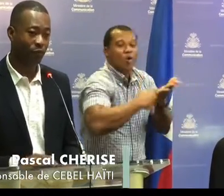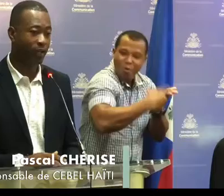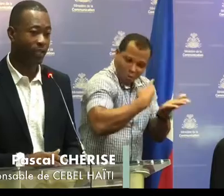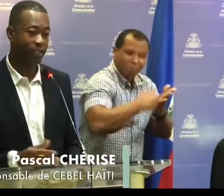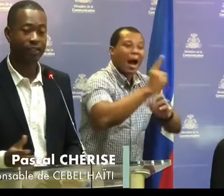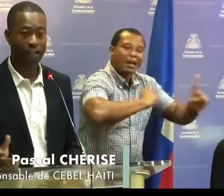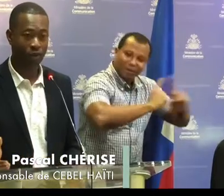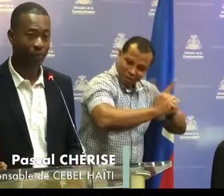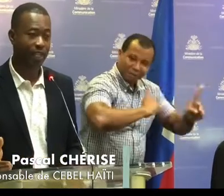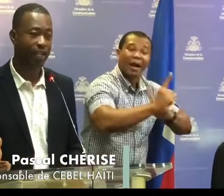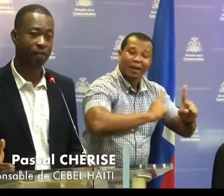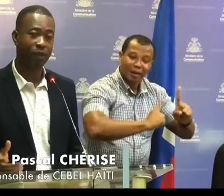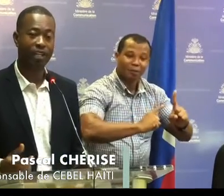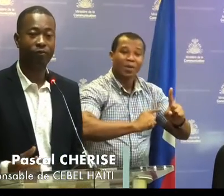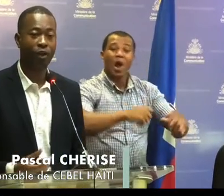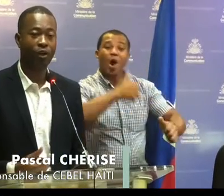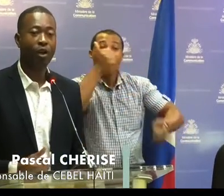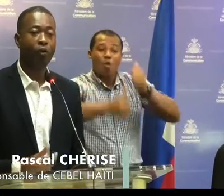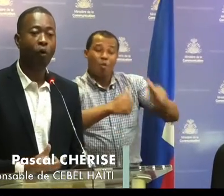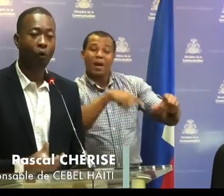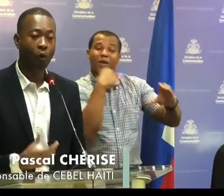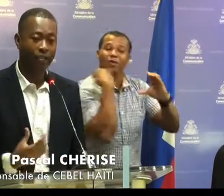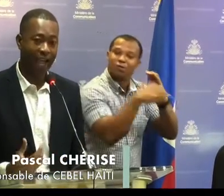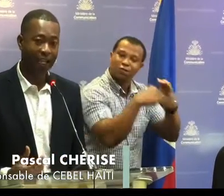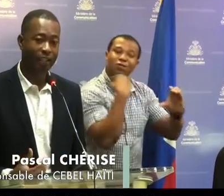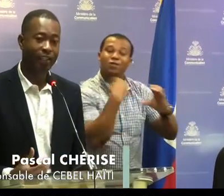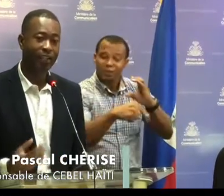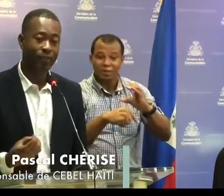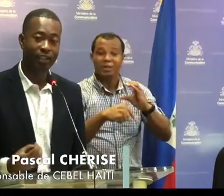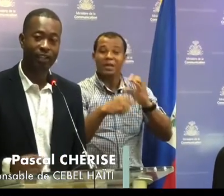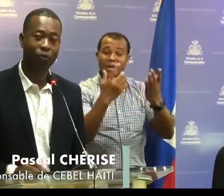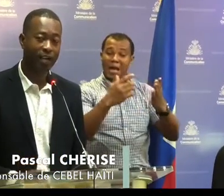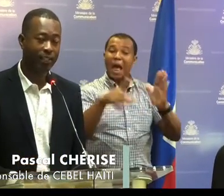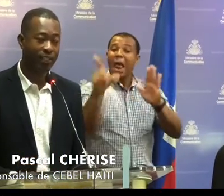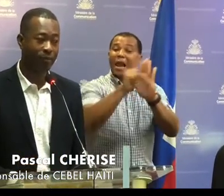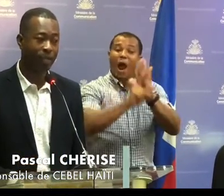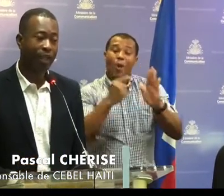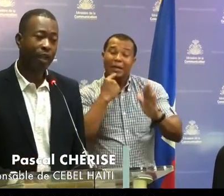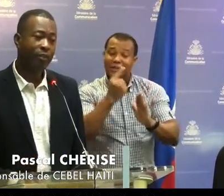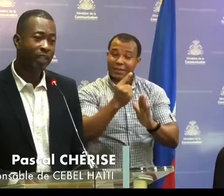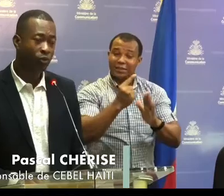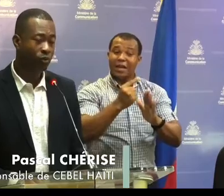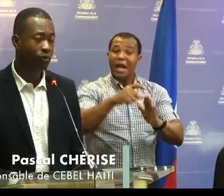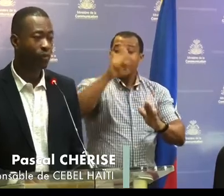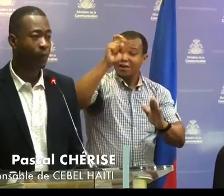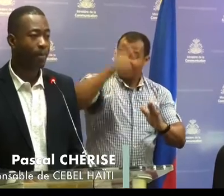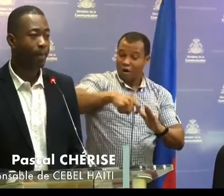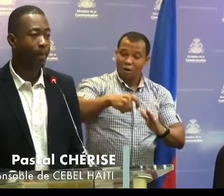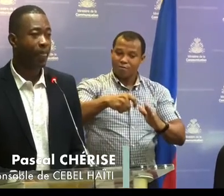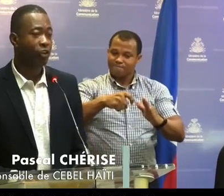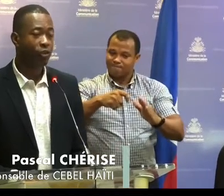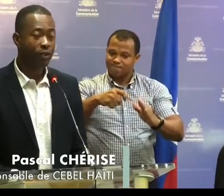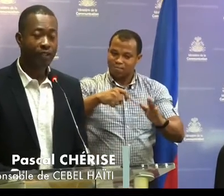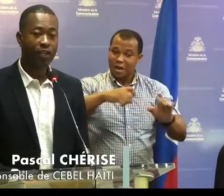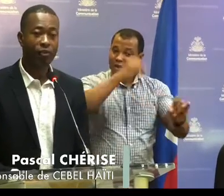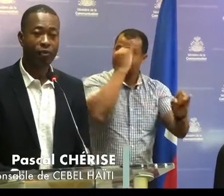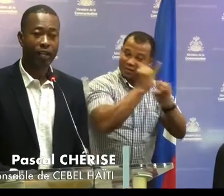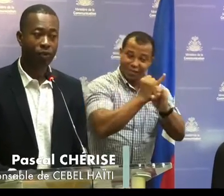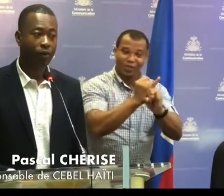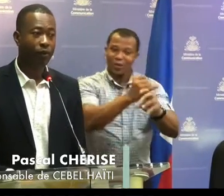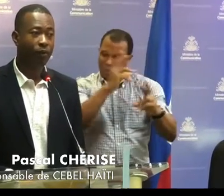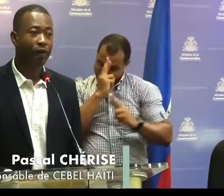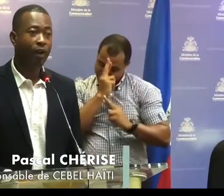termes de législation pays qui m'a dit fort, mon quota qui respecte pour mon handicapé. Mais tout, je dis, on